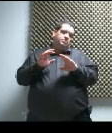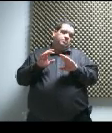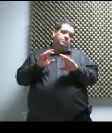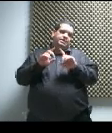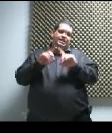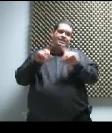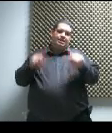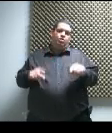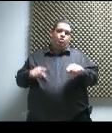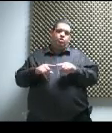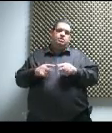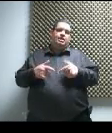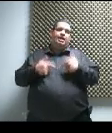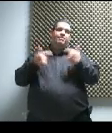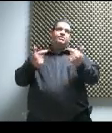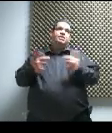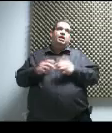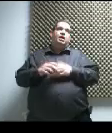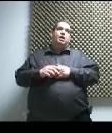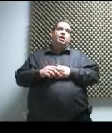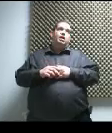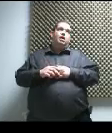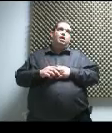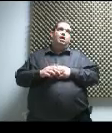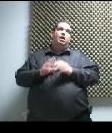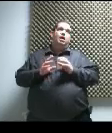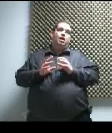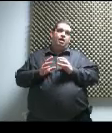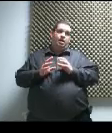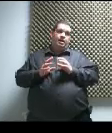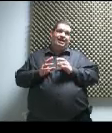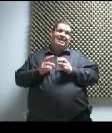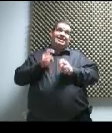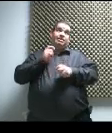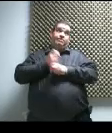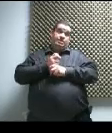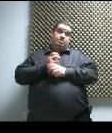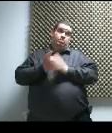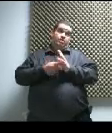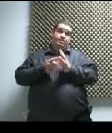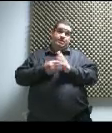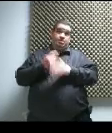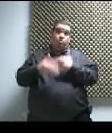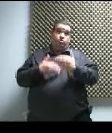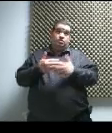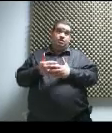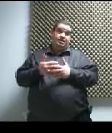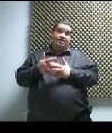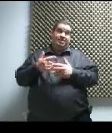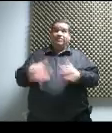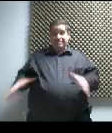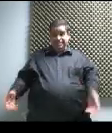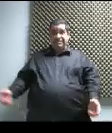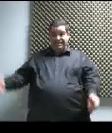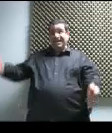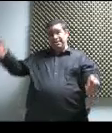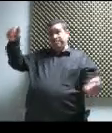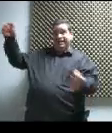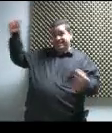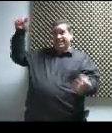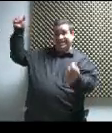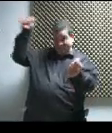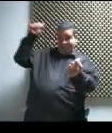Se acuerde que ese es el famoso triángulo de la vida. como un mito. Primero, es difícil, ¿no? Porque en el traqueteo tú no vas a poner el matre. Tú